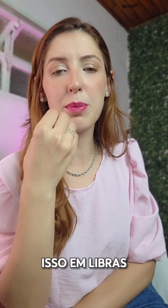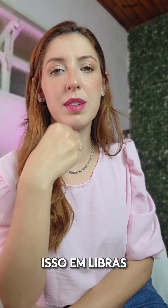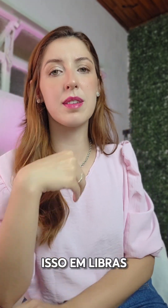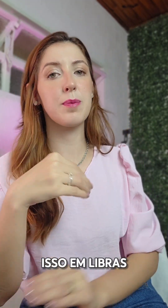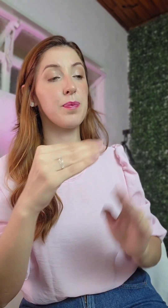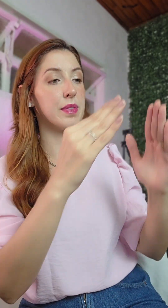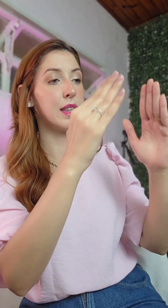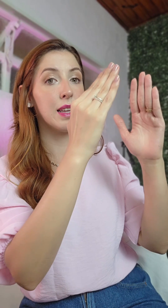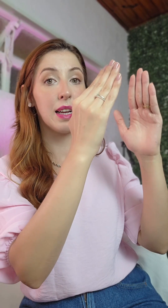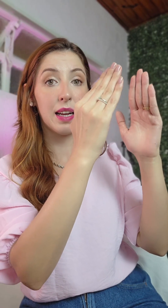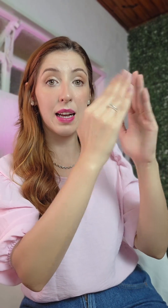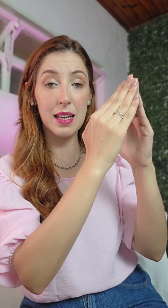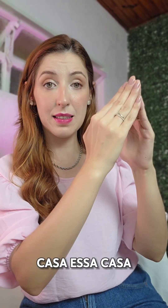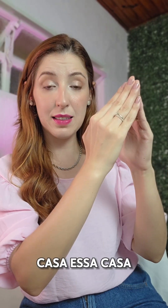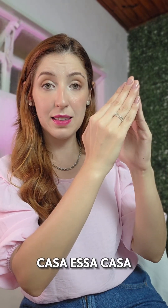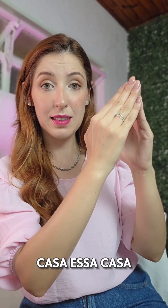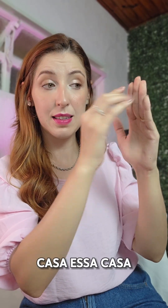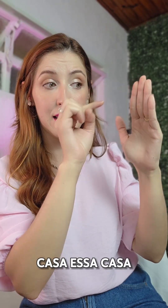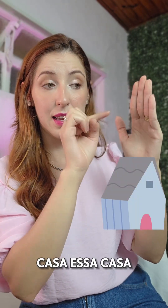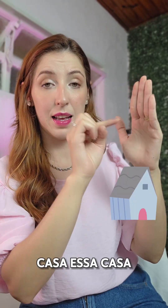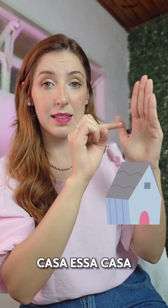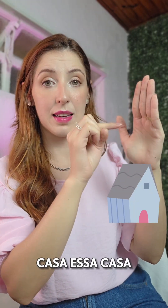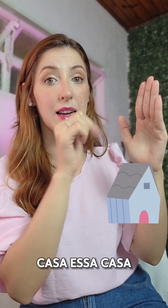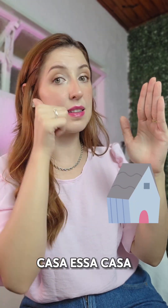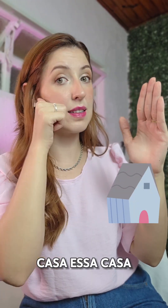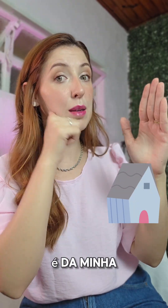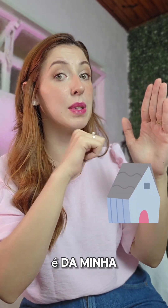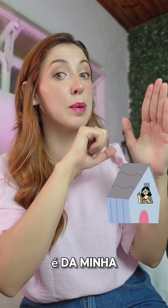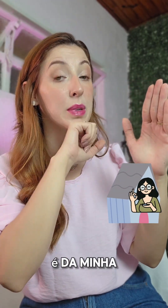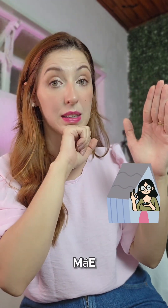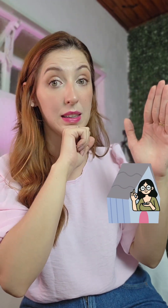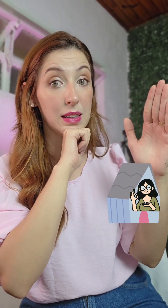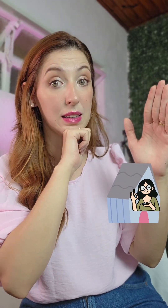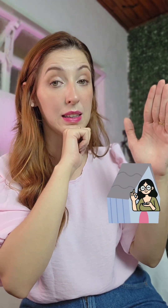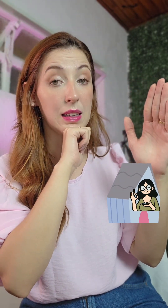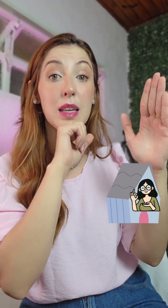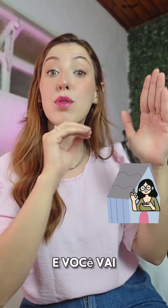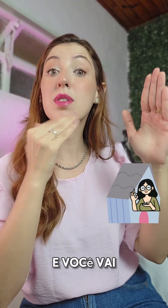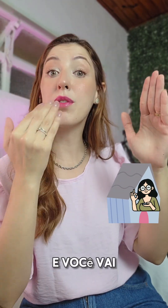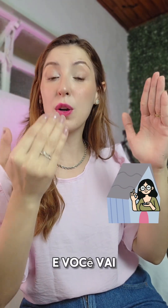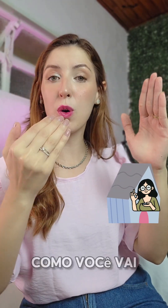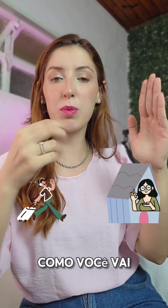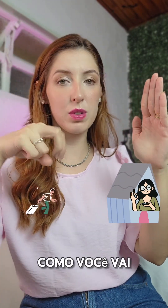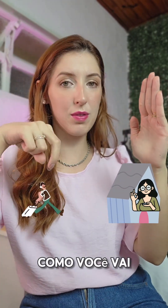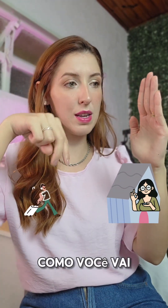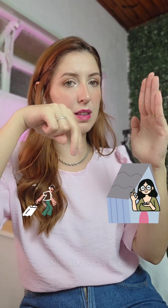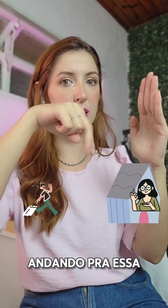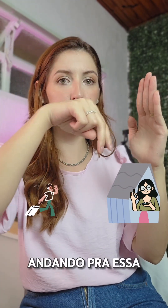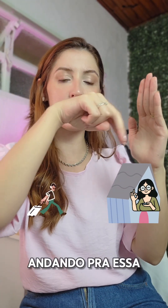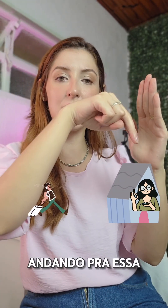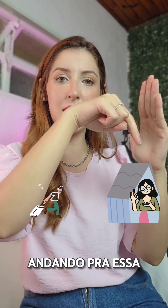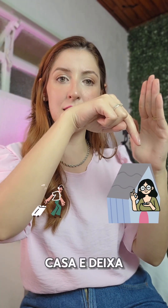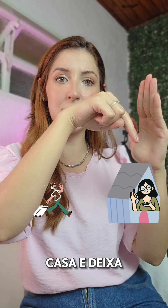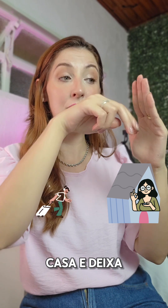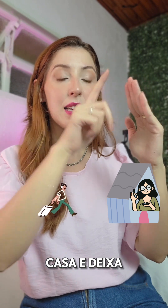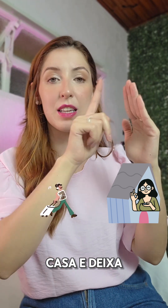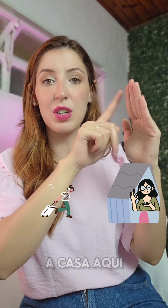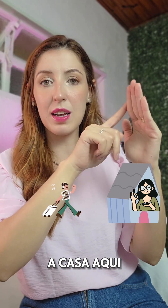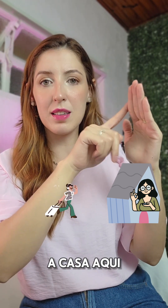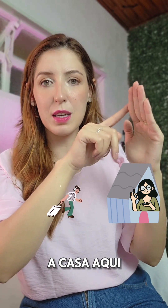Libras? Casa, essa casa da minha mãe, e você vai como? Você vai andando para essa casa e deixa a casa aqui, para